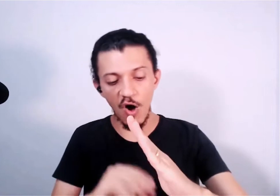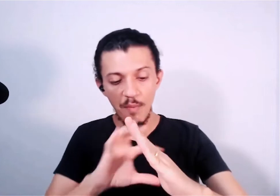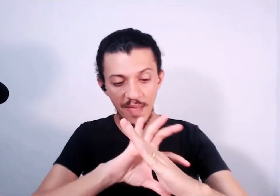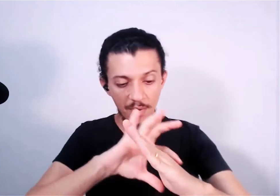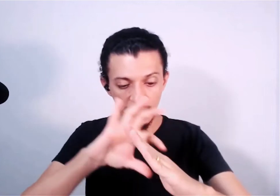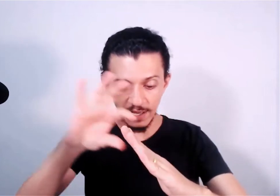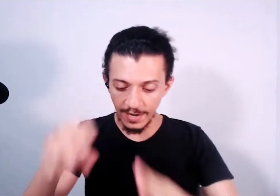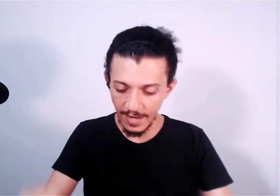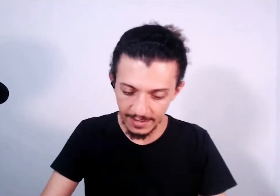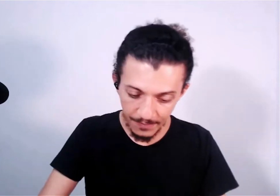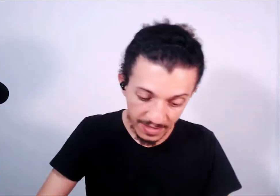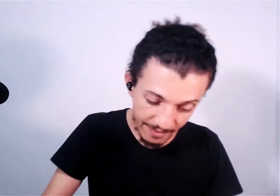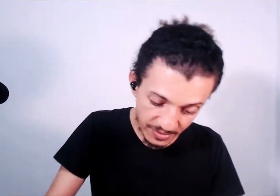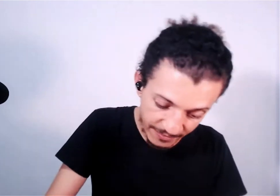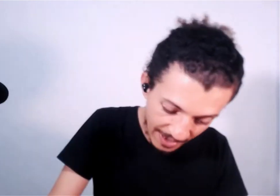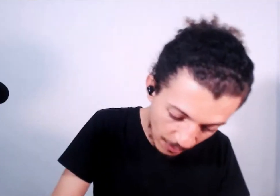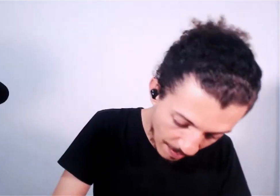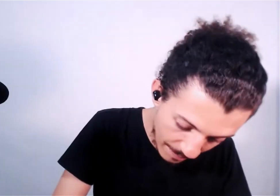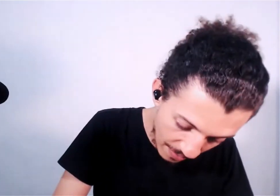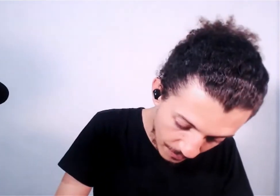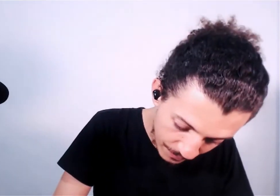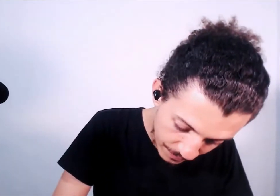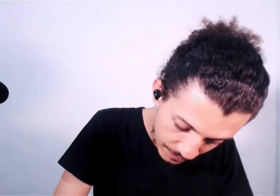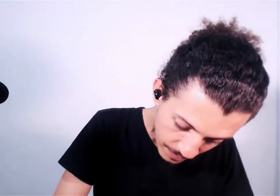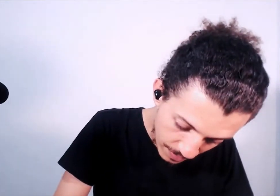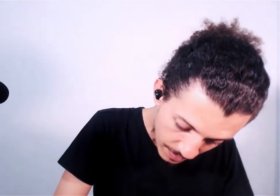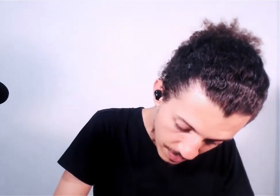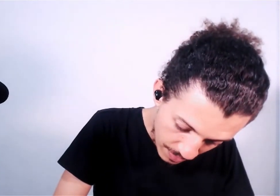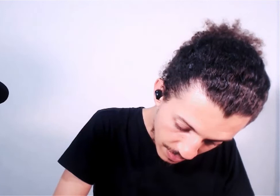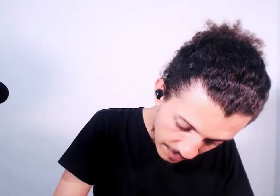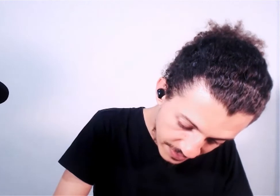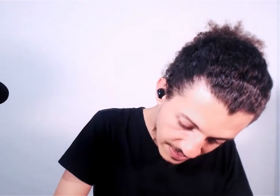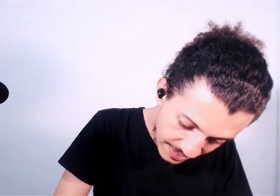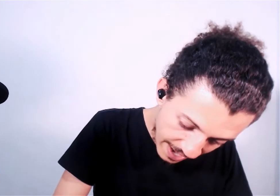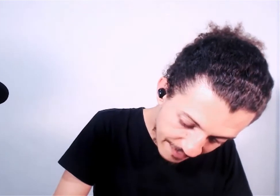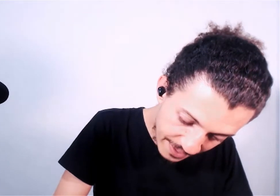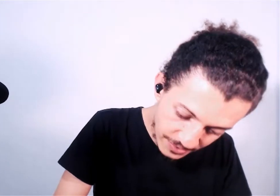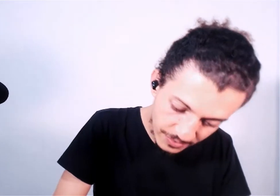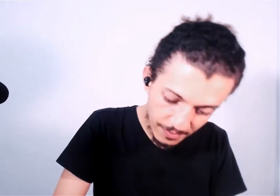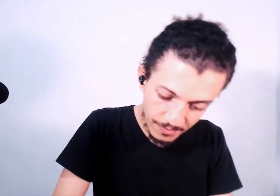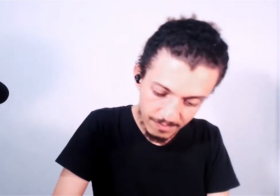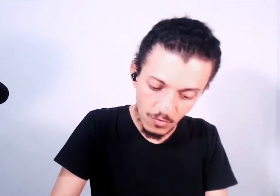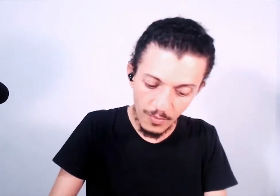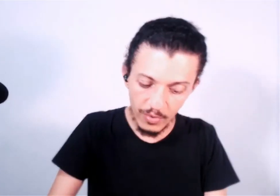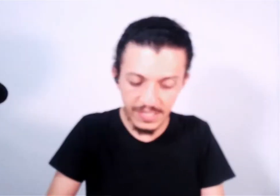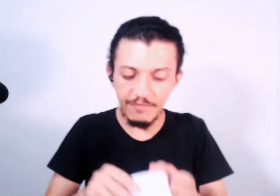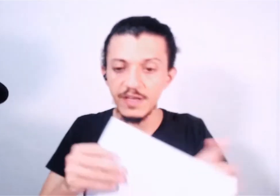minha mão está inclinada. E aí você vai lá no papel e você escreve isso, como eu escrevi aqui,